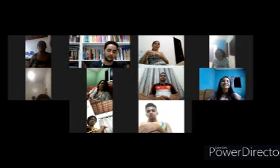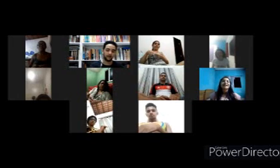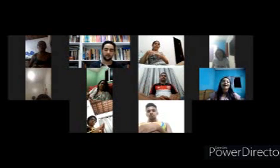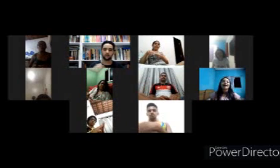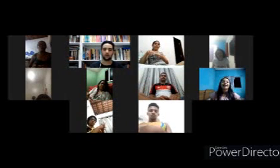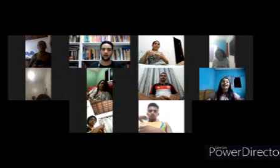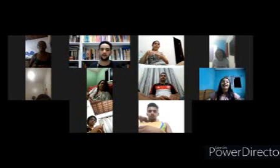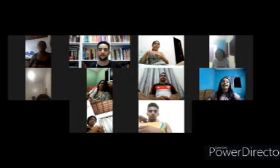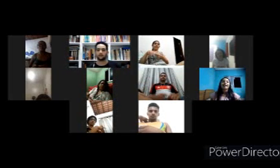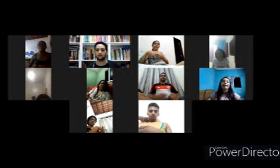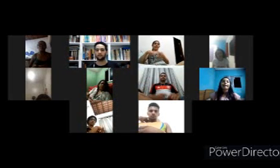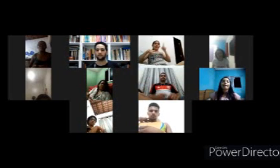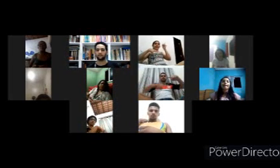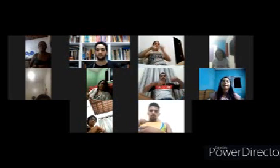Materiais escolares.